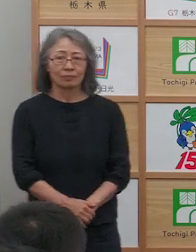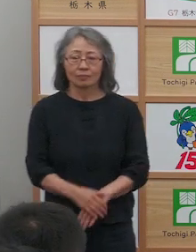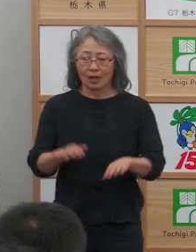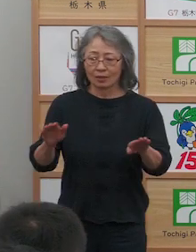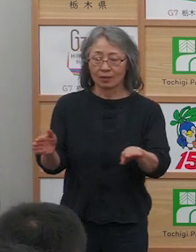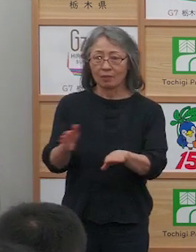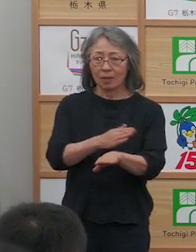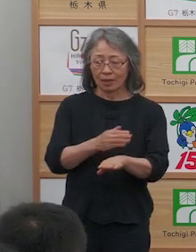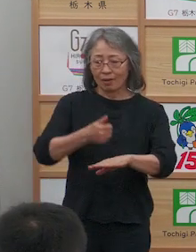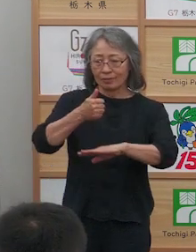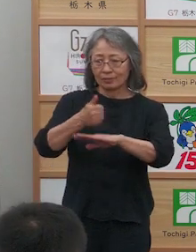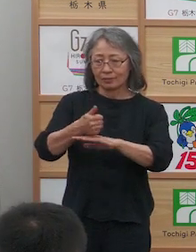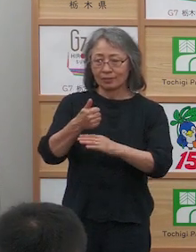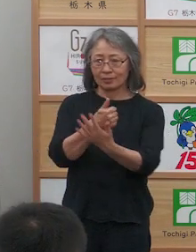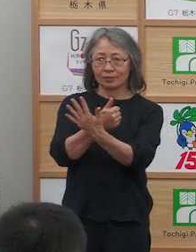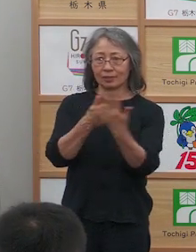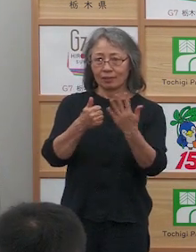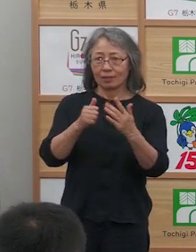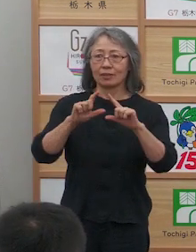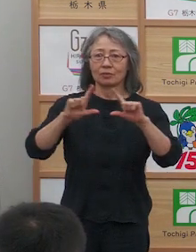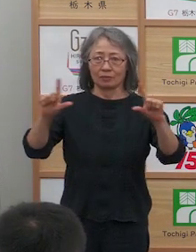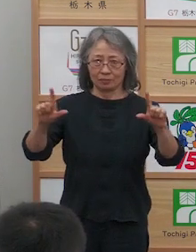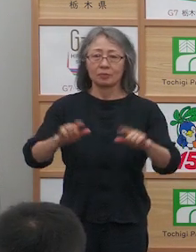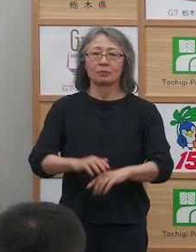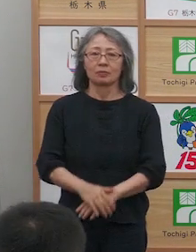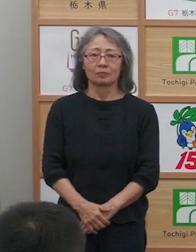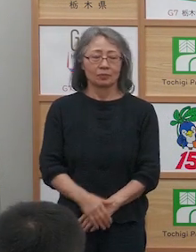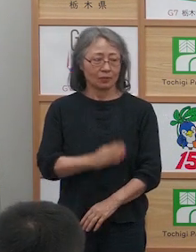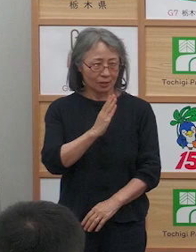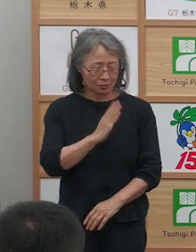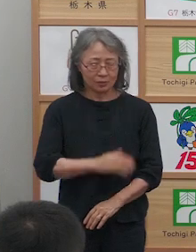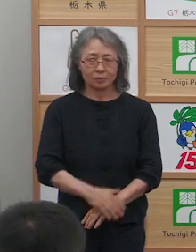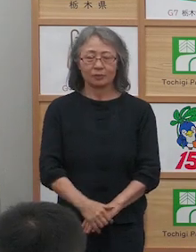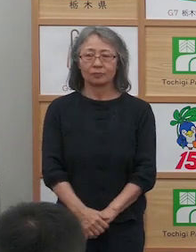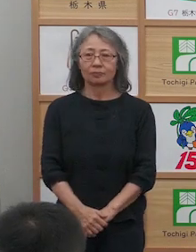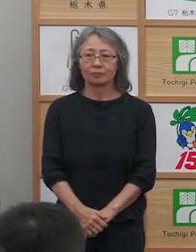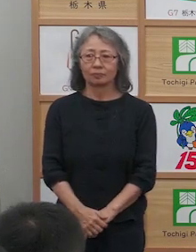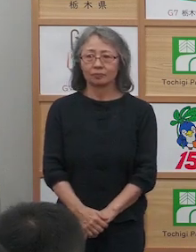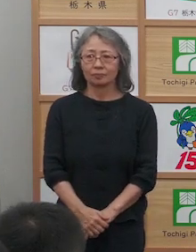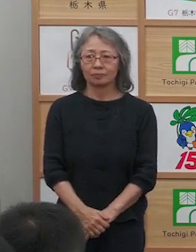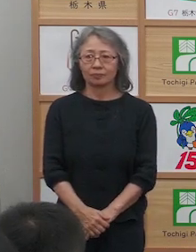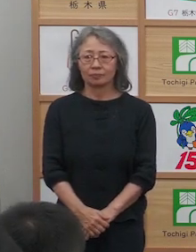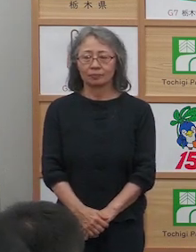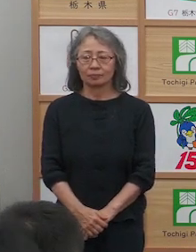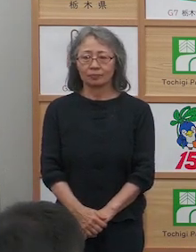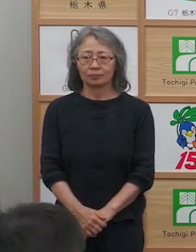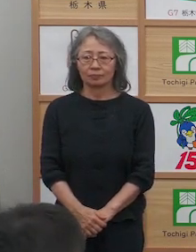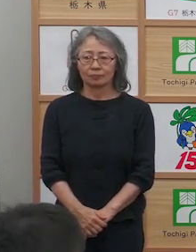ただいまから知事記者会見を行います。お願いいたします。 はい、